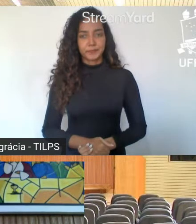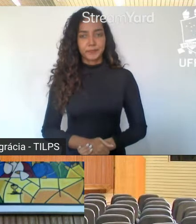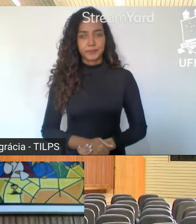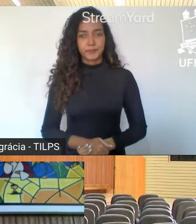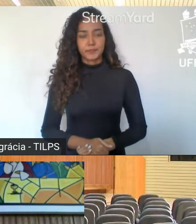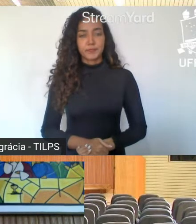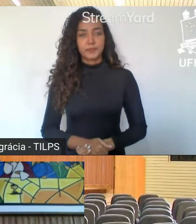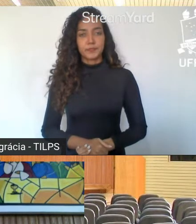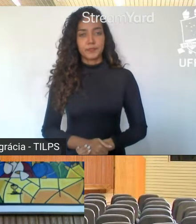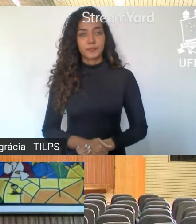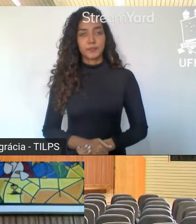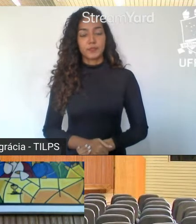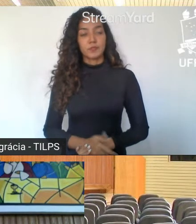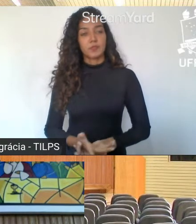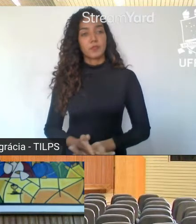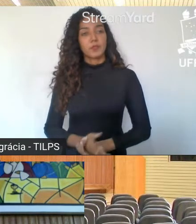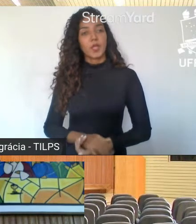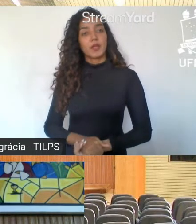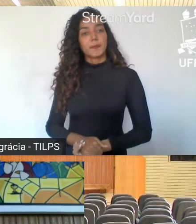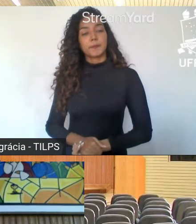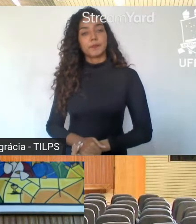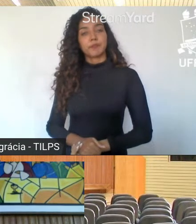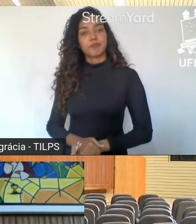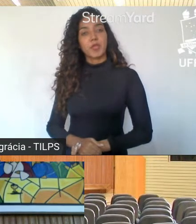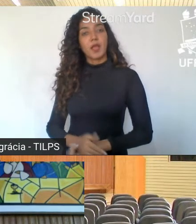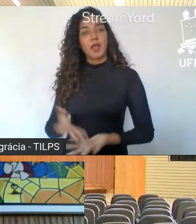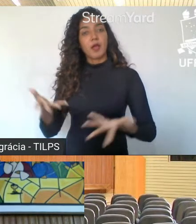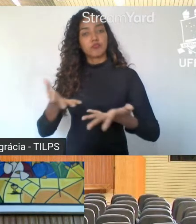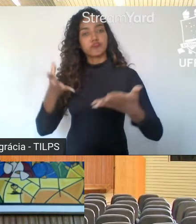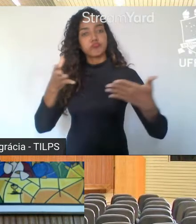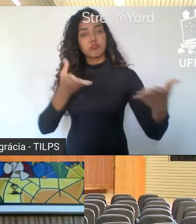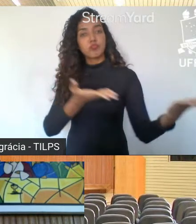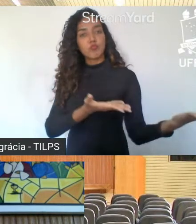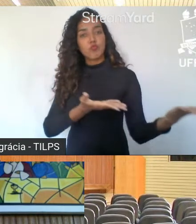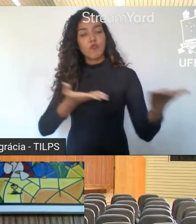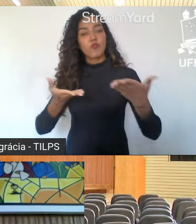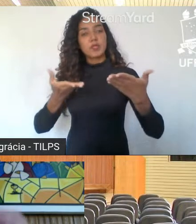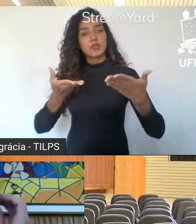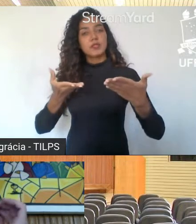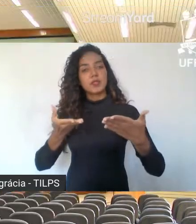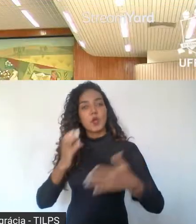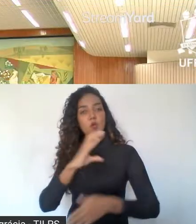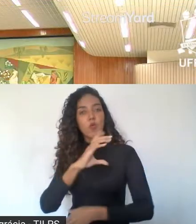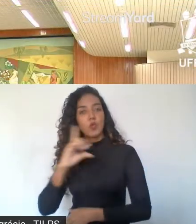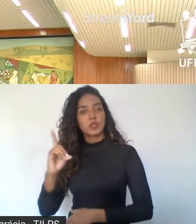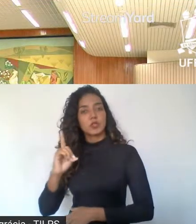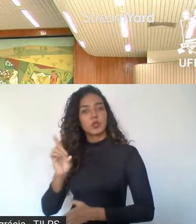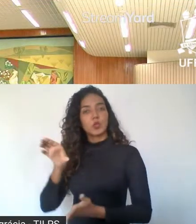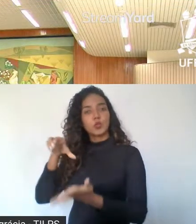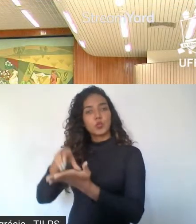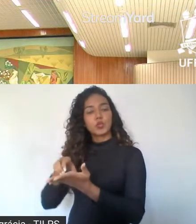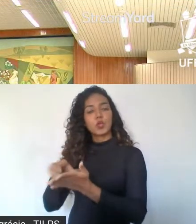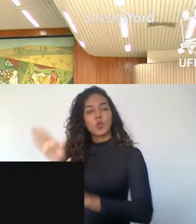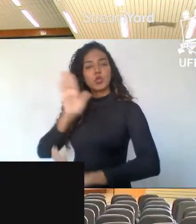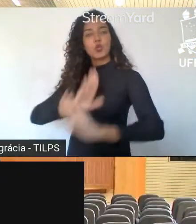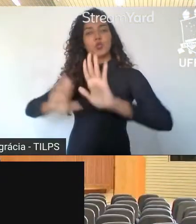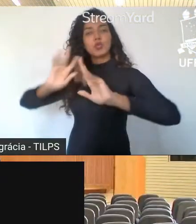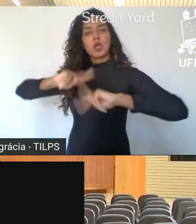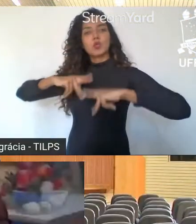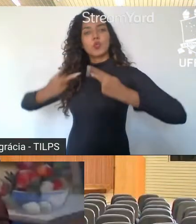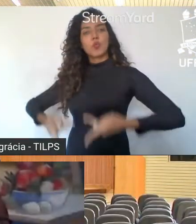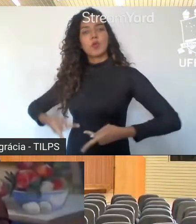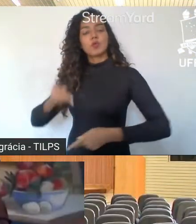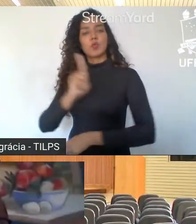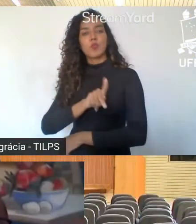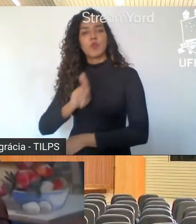Para fazer suas considerações, convida-se o coordenador do Cuidado Humano, professor Hugo Monteiro Ferreira,